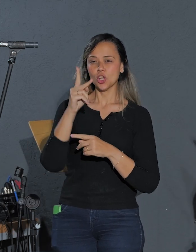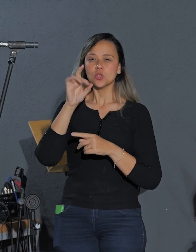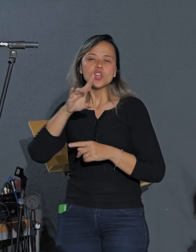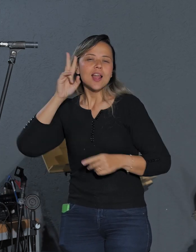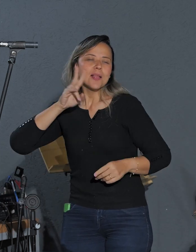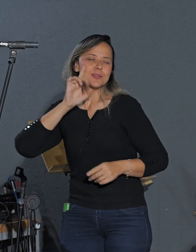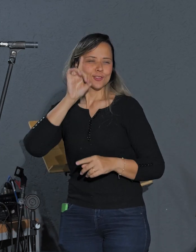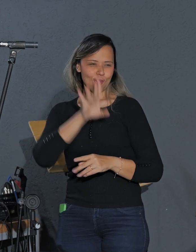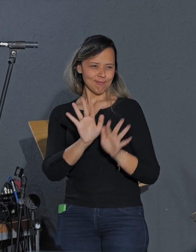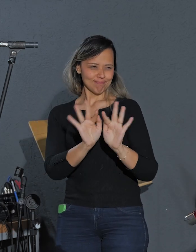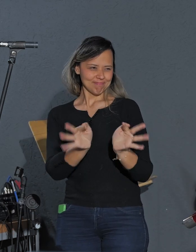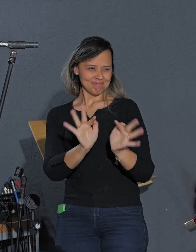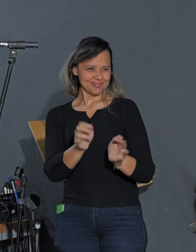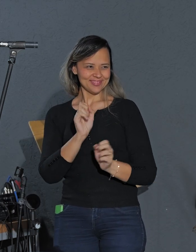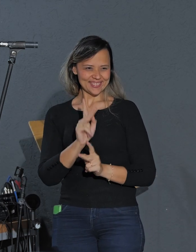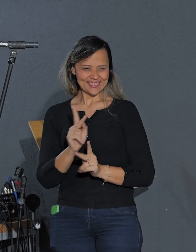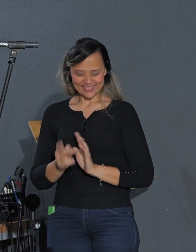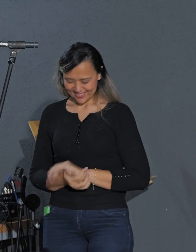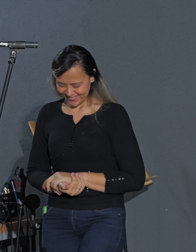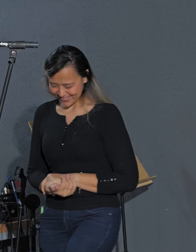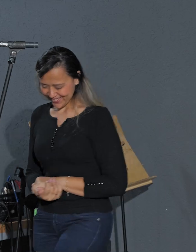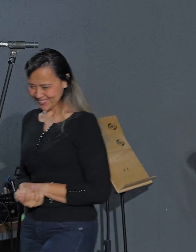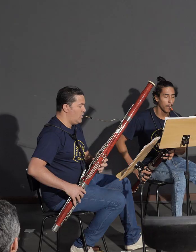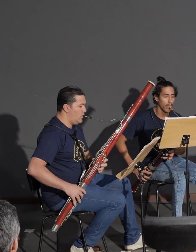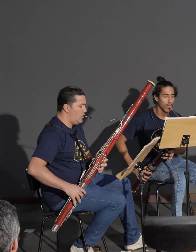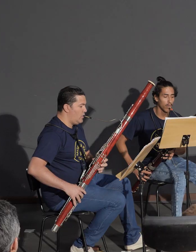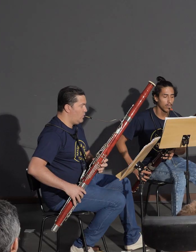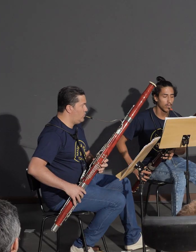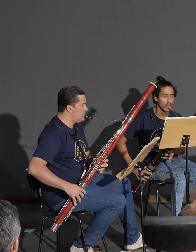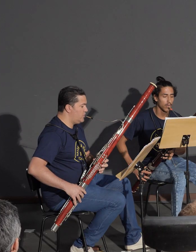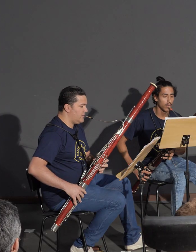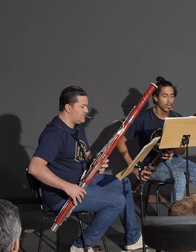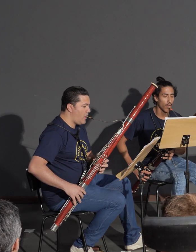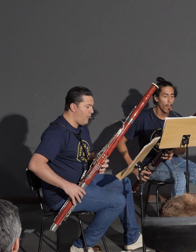uma lembrancinha, assim, né? Ela é bem clássica, assim, tá bom?